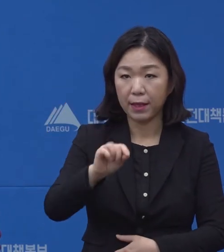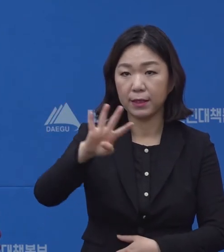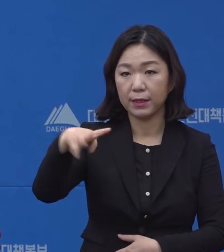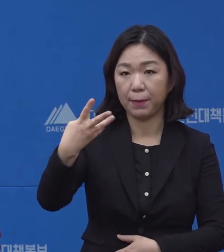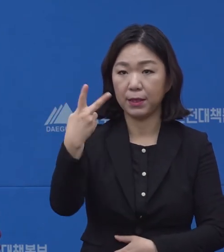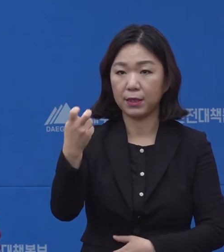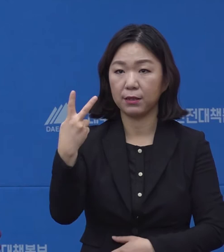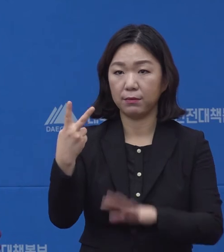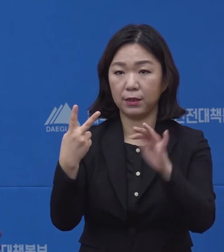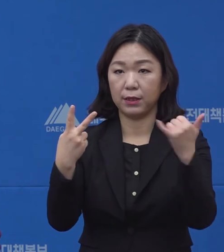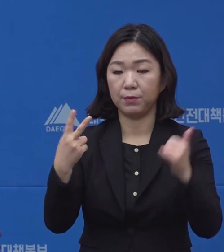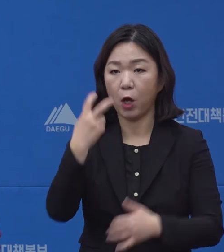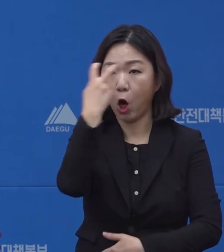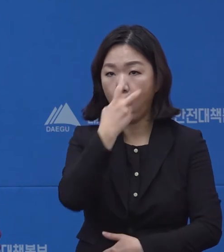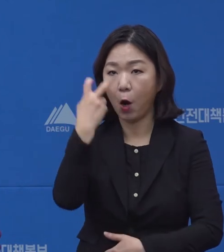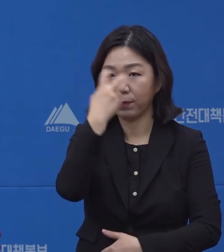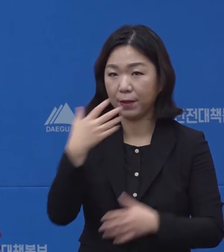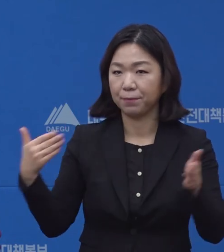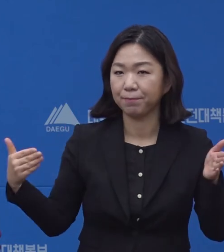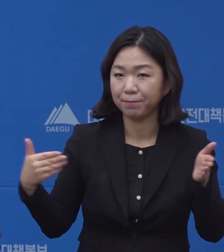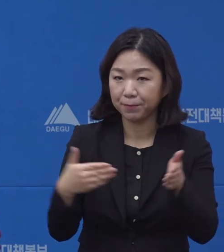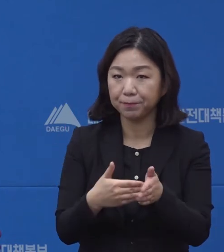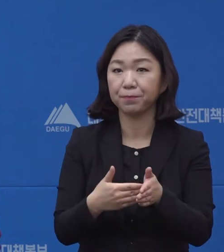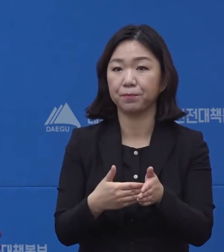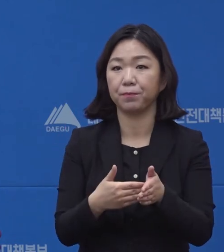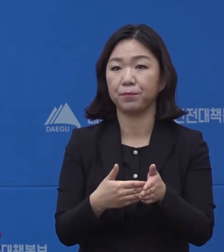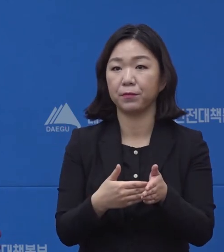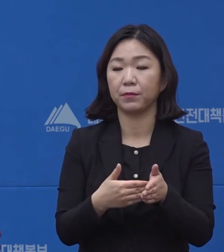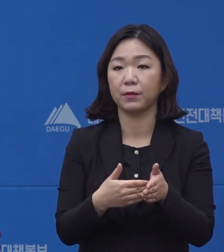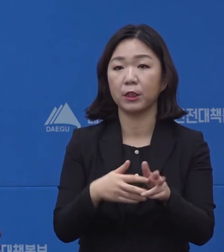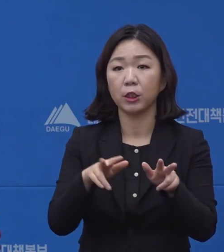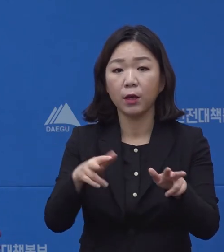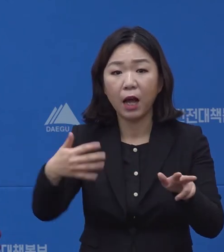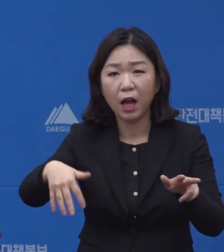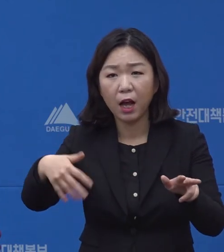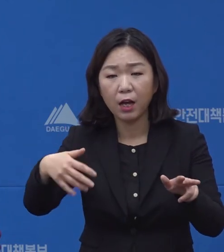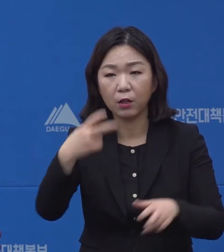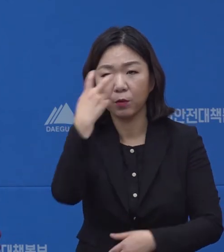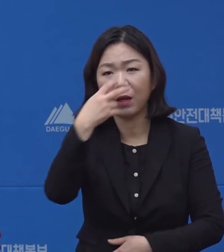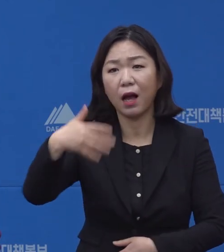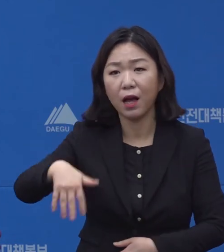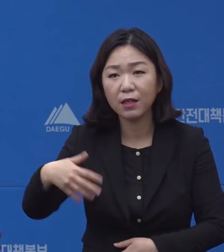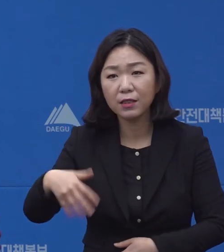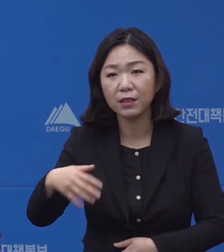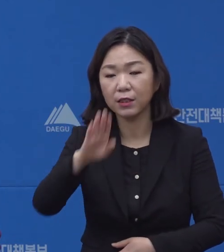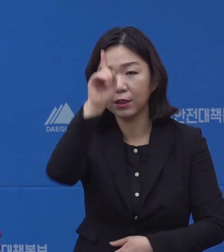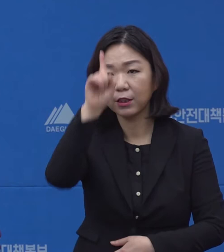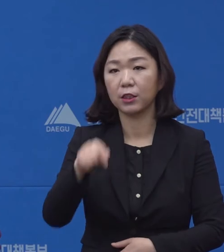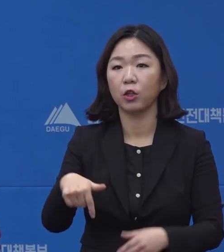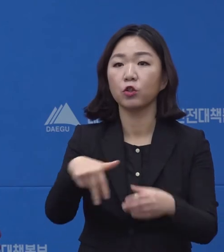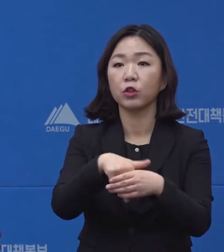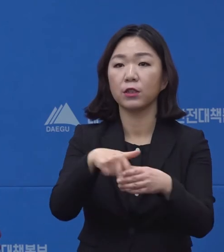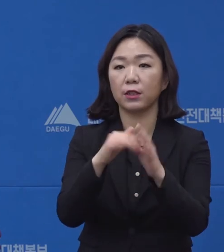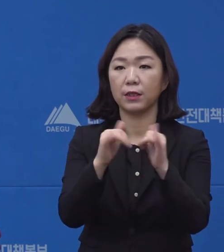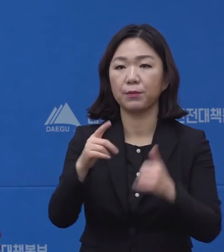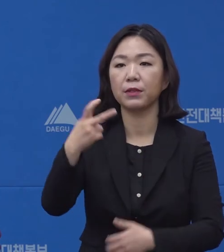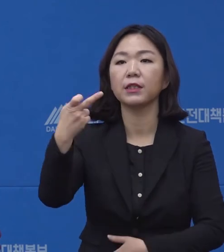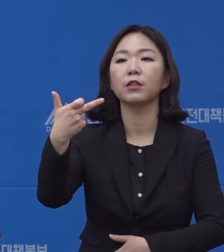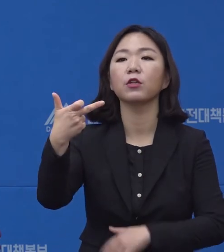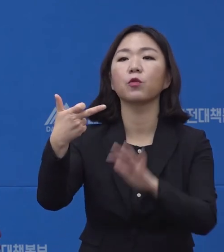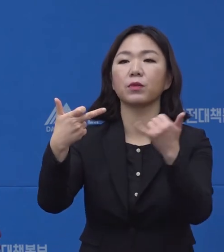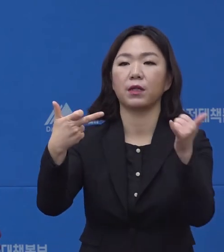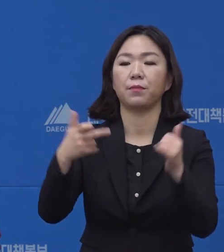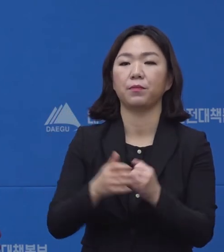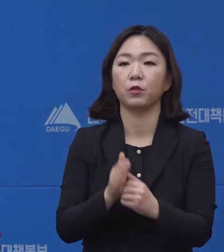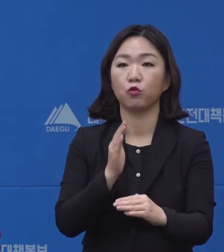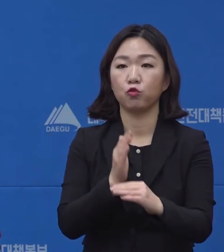1,422명이 진단검사를 받은 것으로 확인되었으며 아직 진단검사를 받지 않은 신천지 교인 17명입니다.